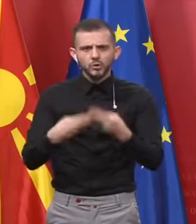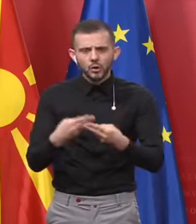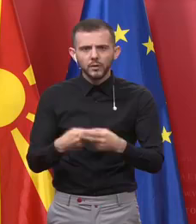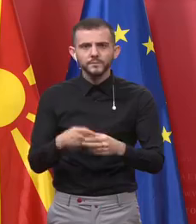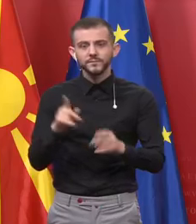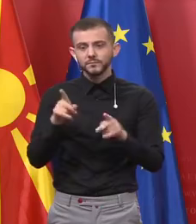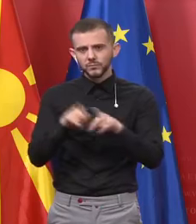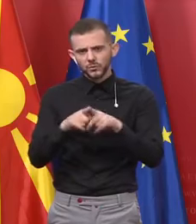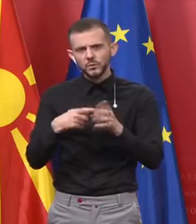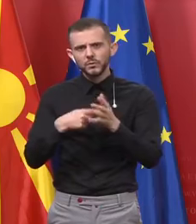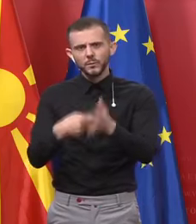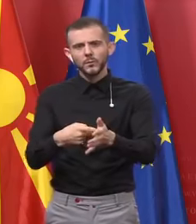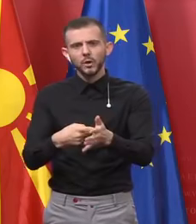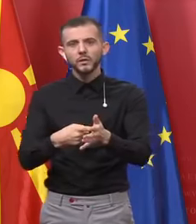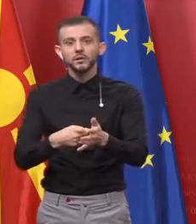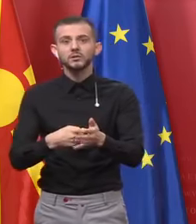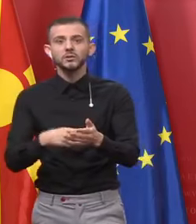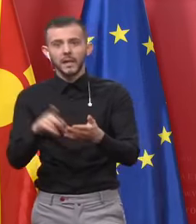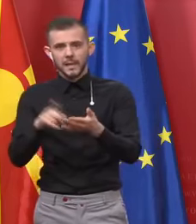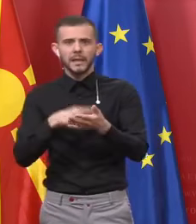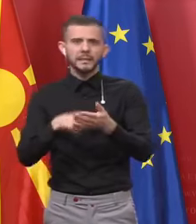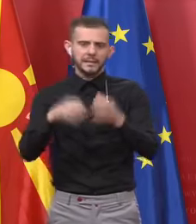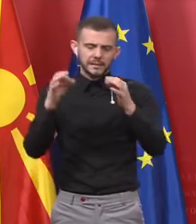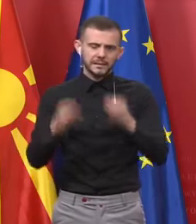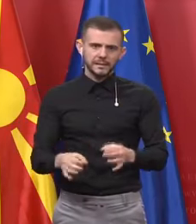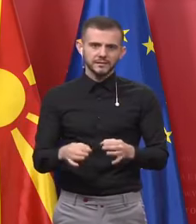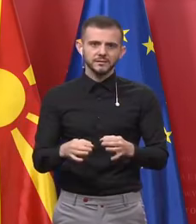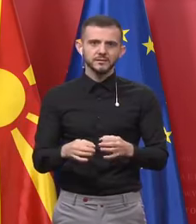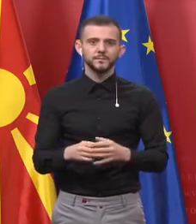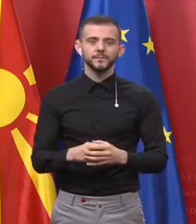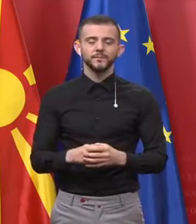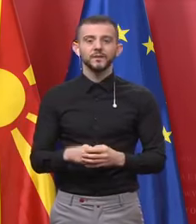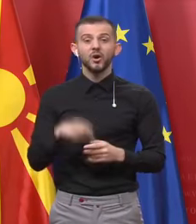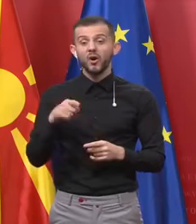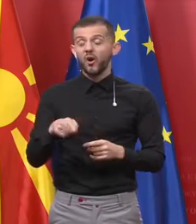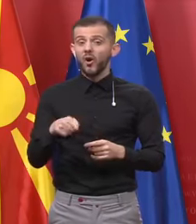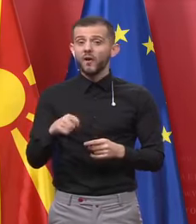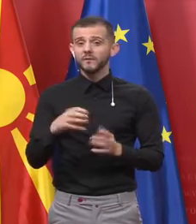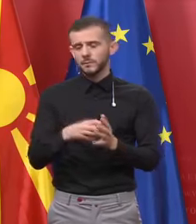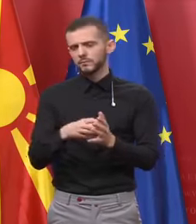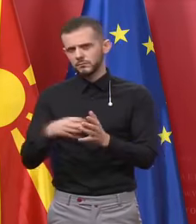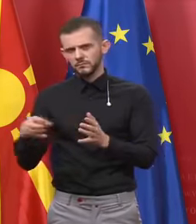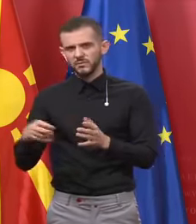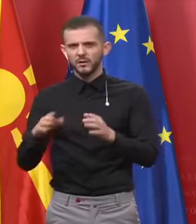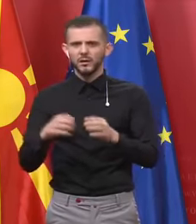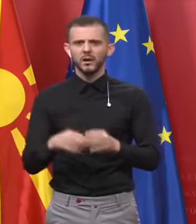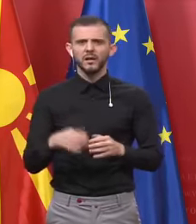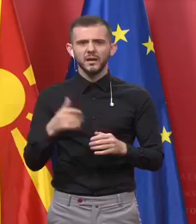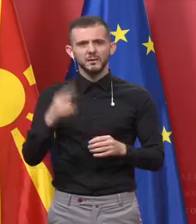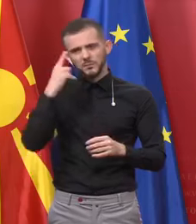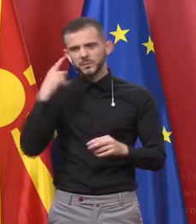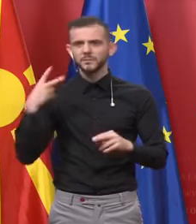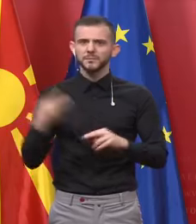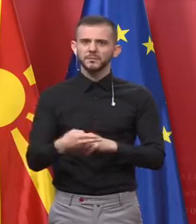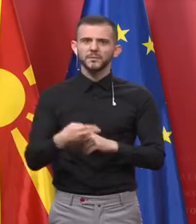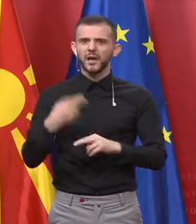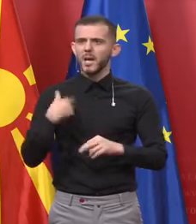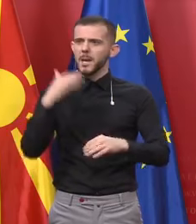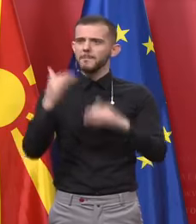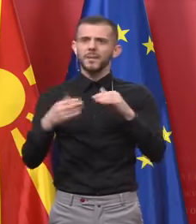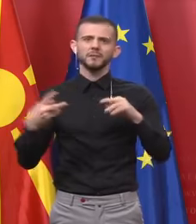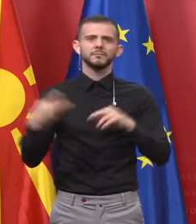за соодветен тест. Значи, ова е еден процес кој што ќе траи понатаму. Нема да помине со крај на